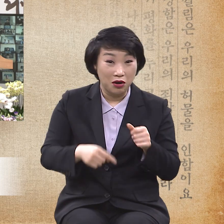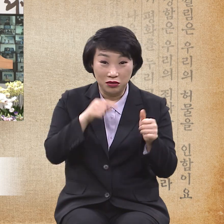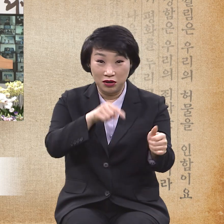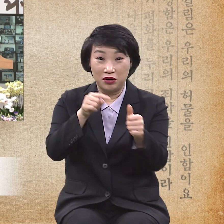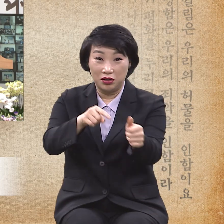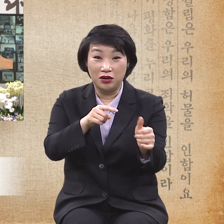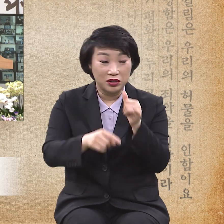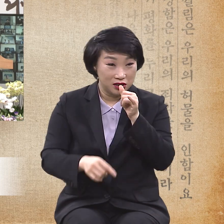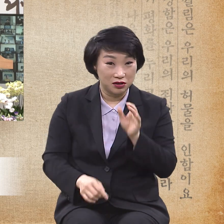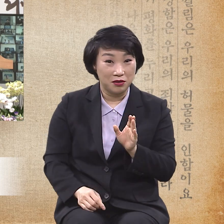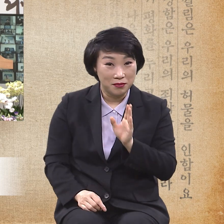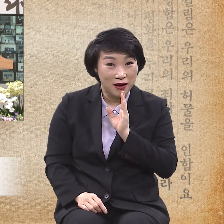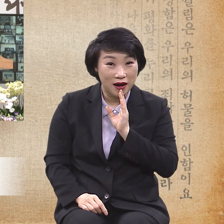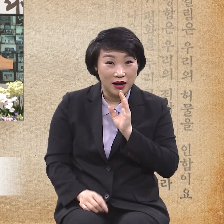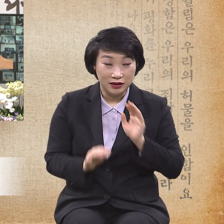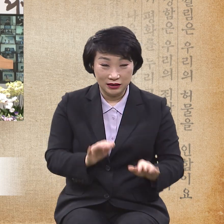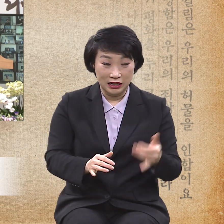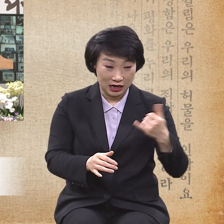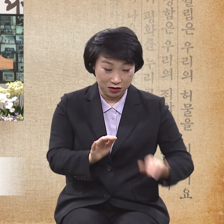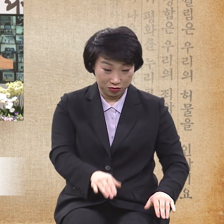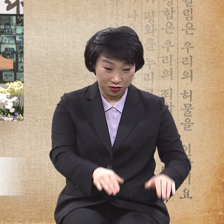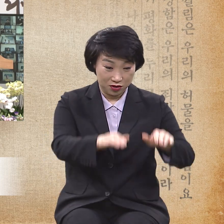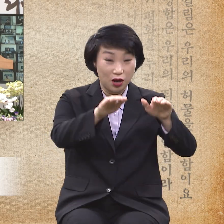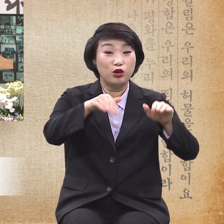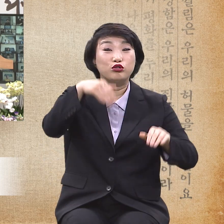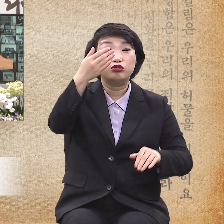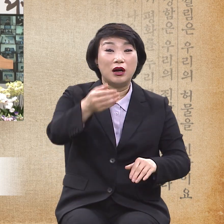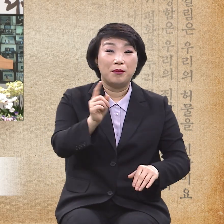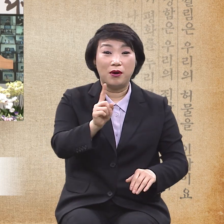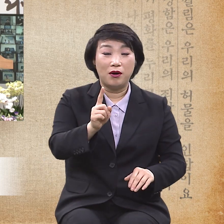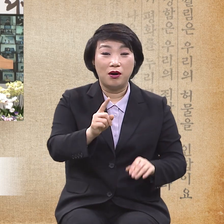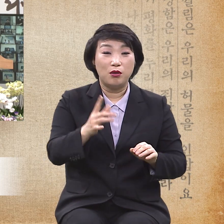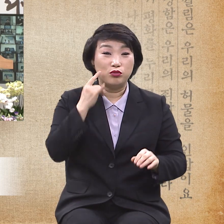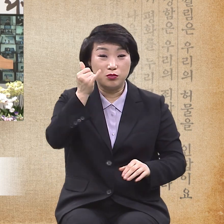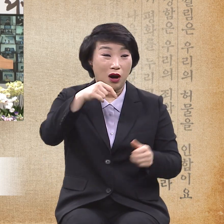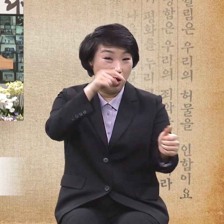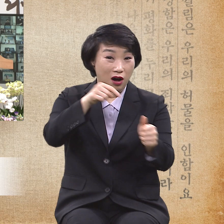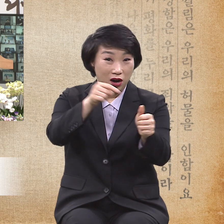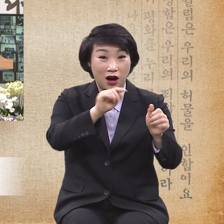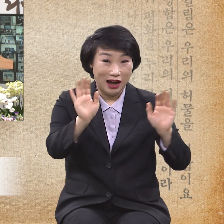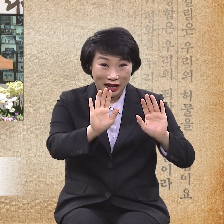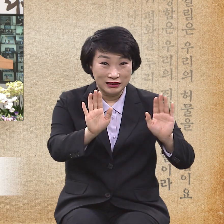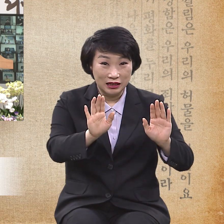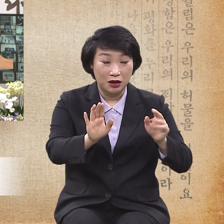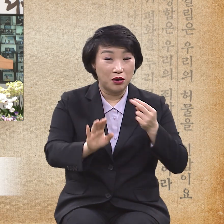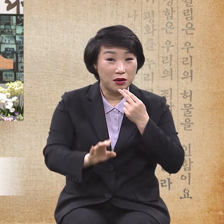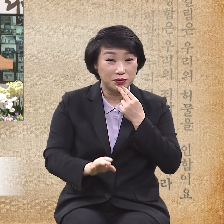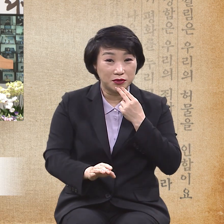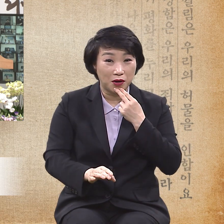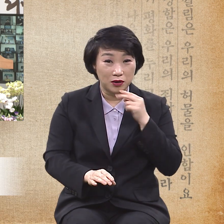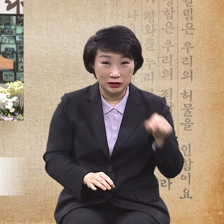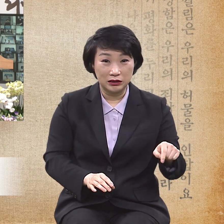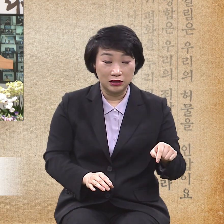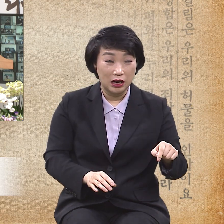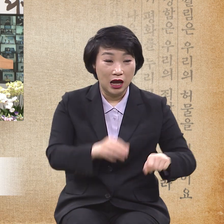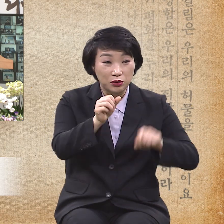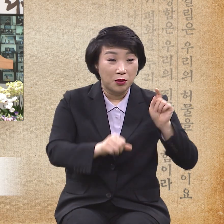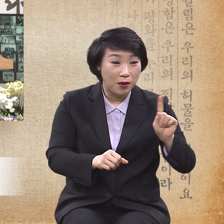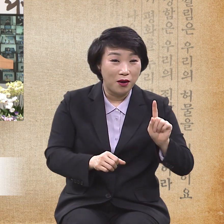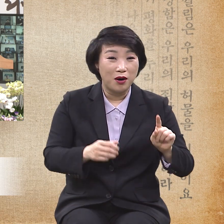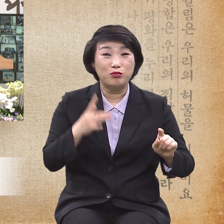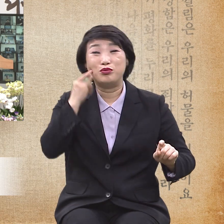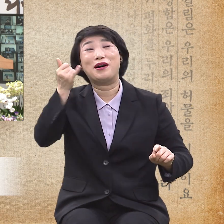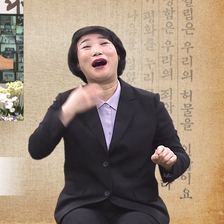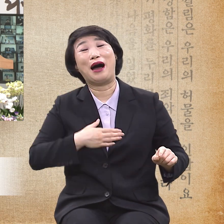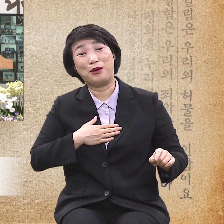저래라, 그러나 성장한 다음에는 이래라 저래라 안 해도 이럴 것을 알고